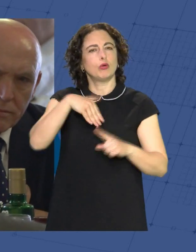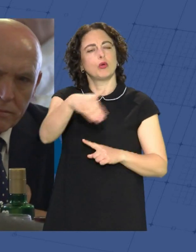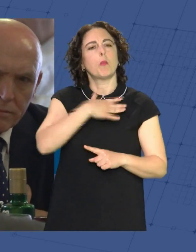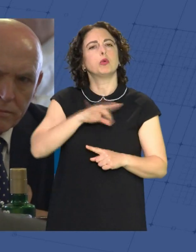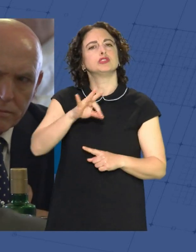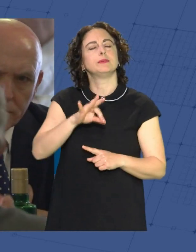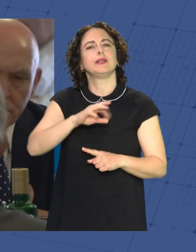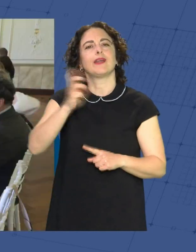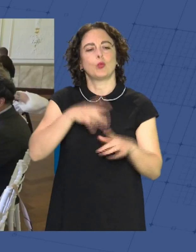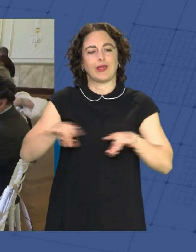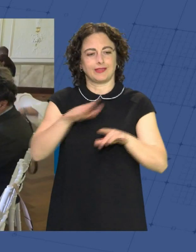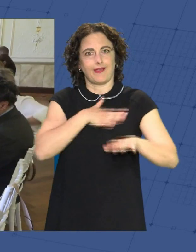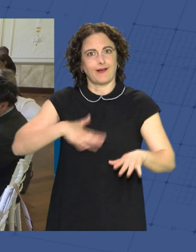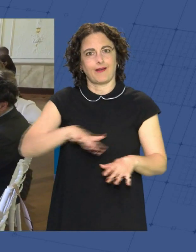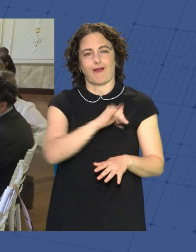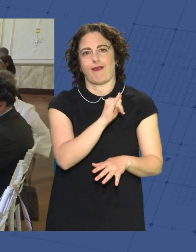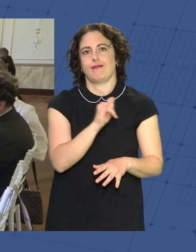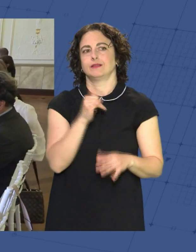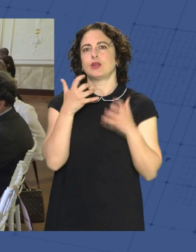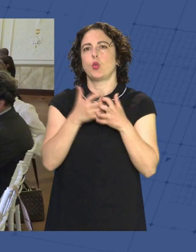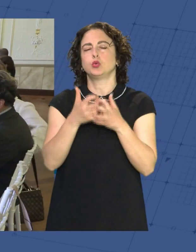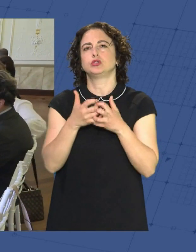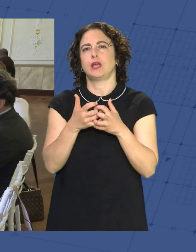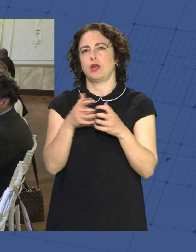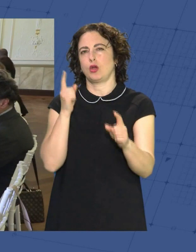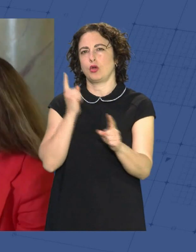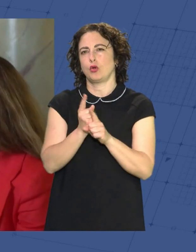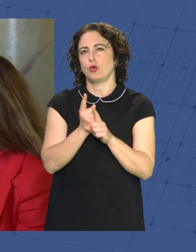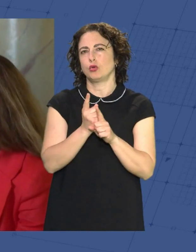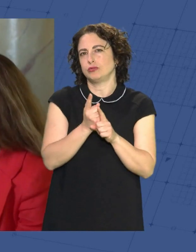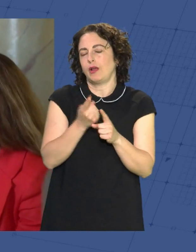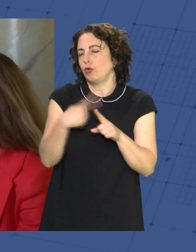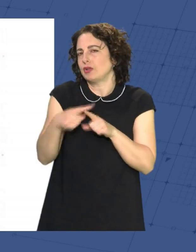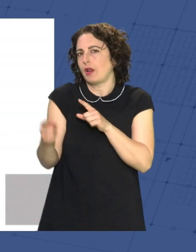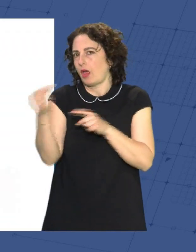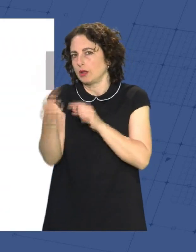de una tierra que siempre ha luchado contra los peros y los contratiempos.